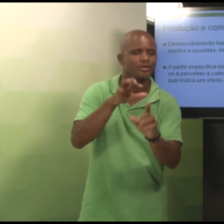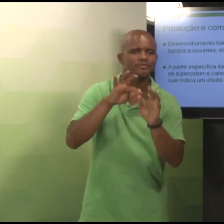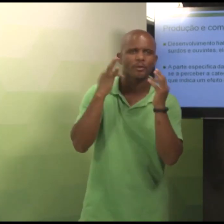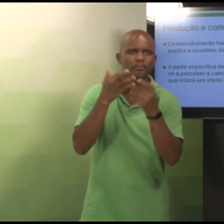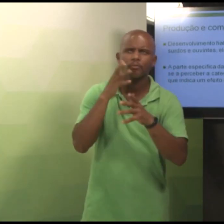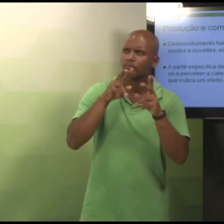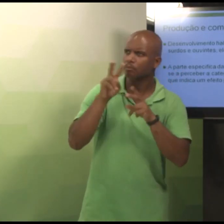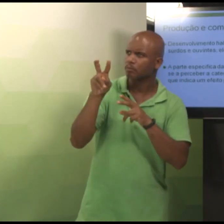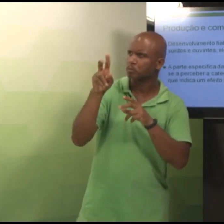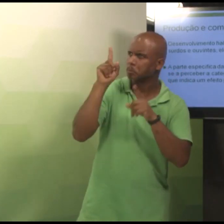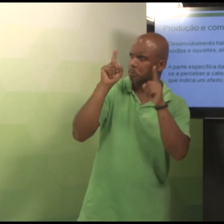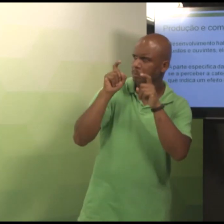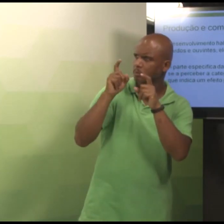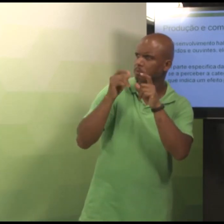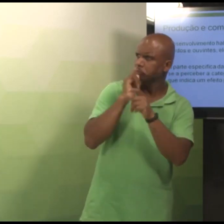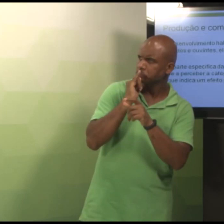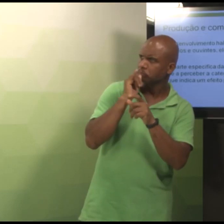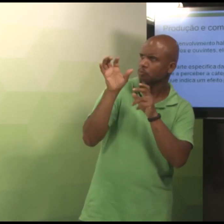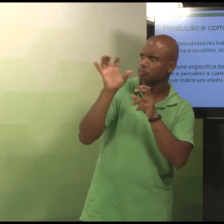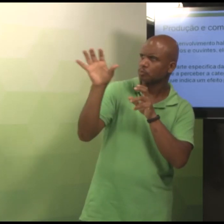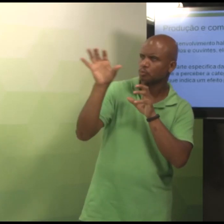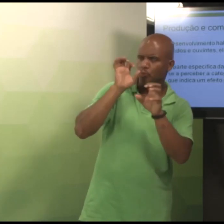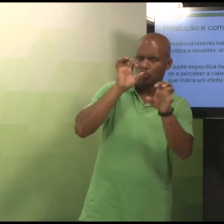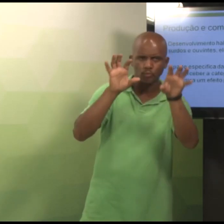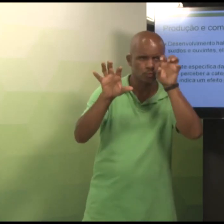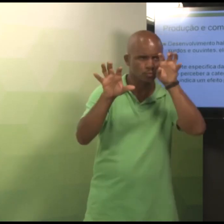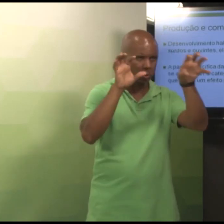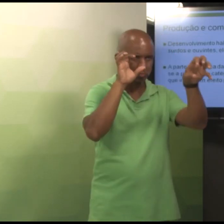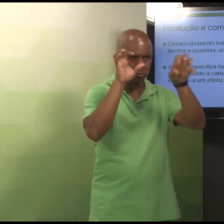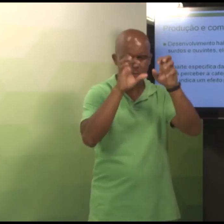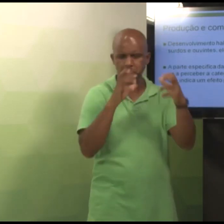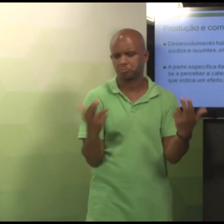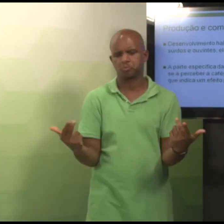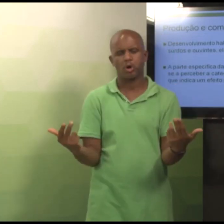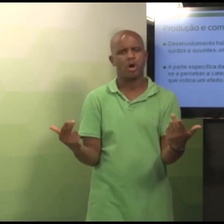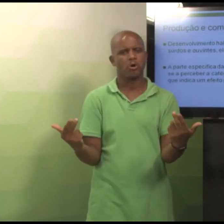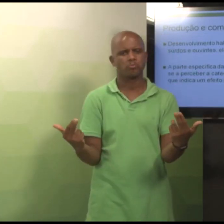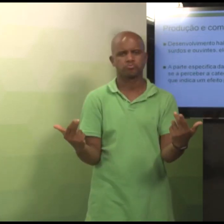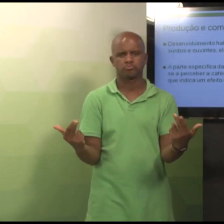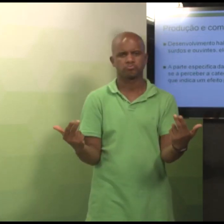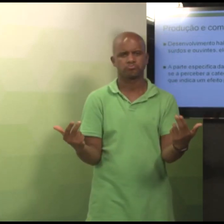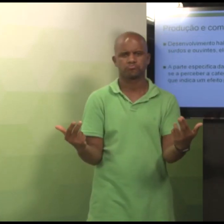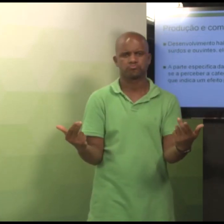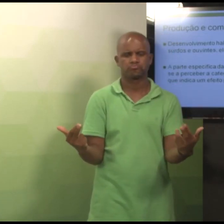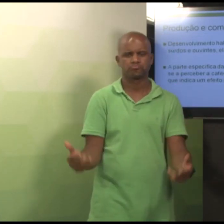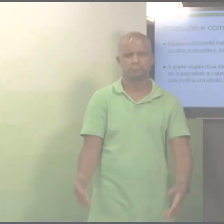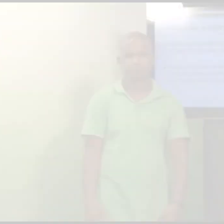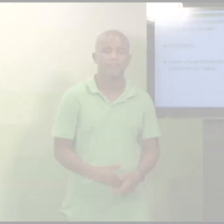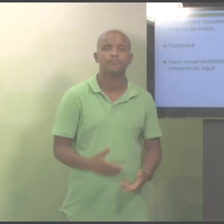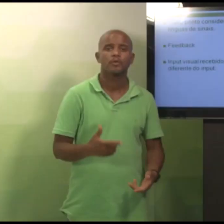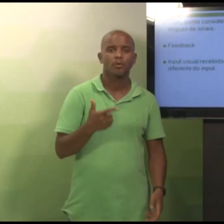o sinal de triste, ele vai perceber pelo contexto as expressões e vai começar a fazer.